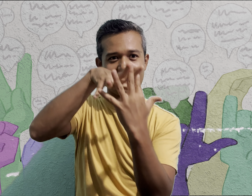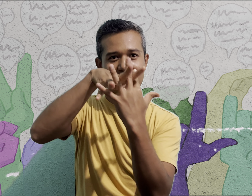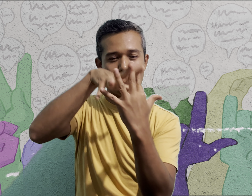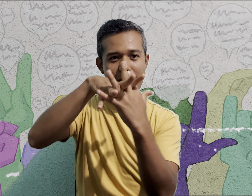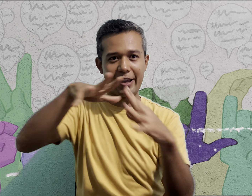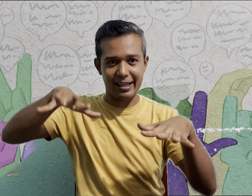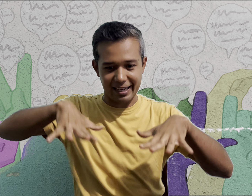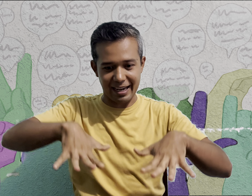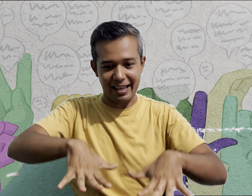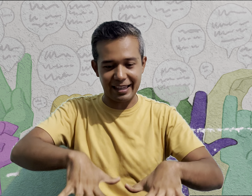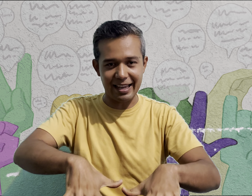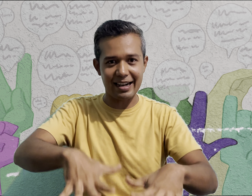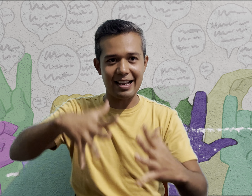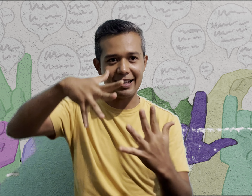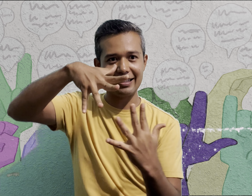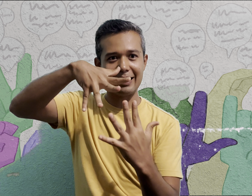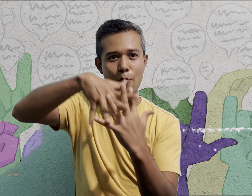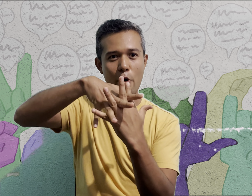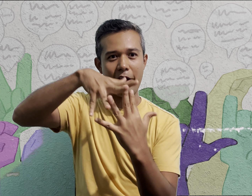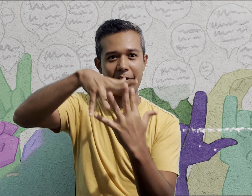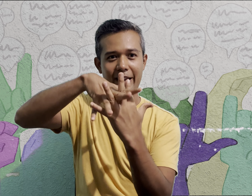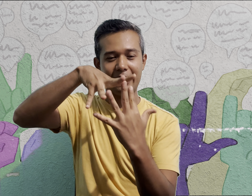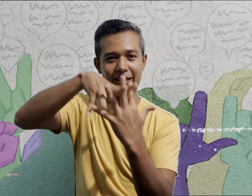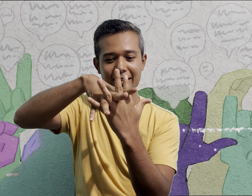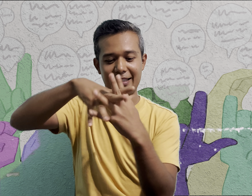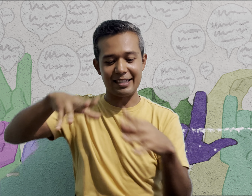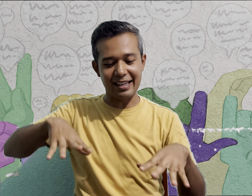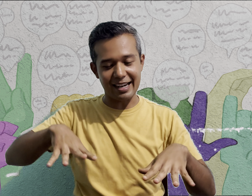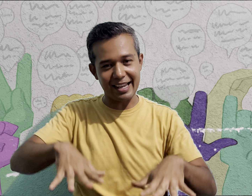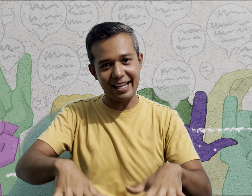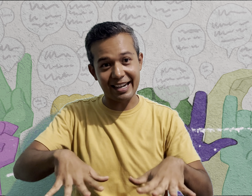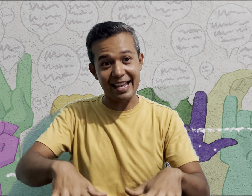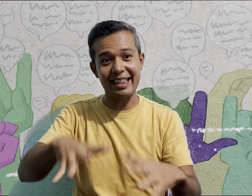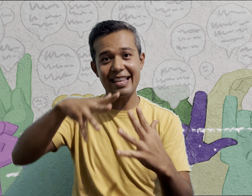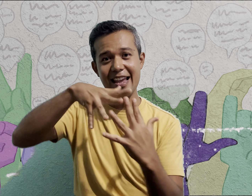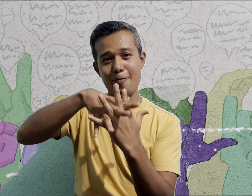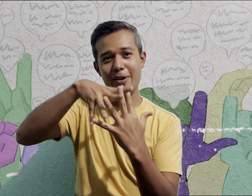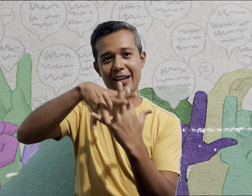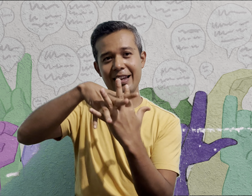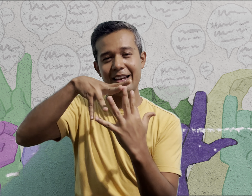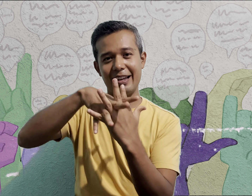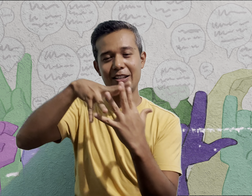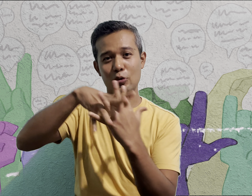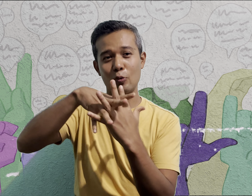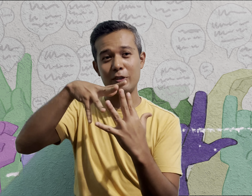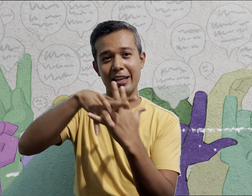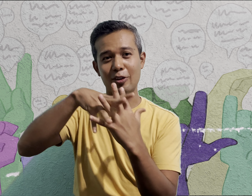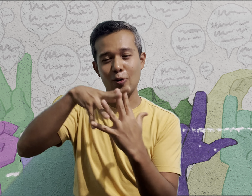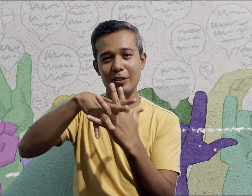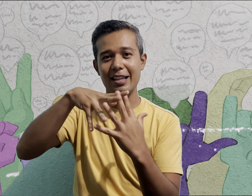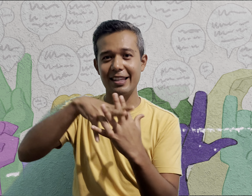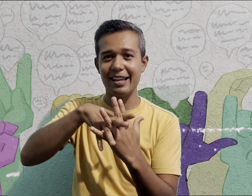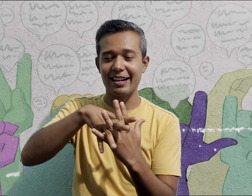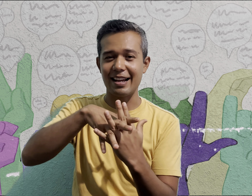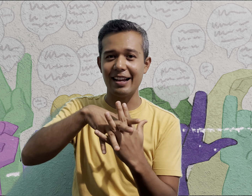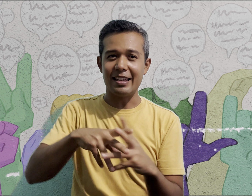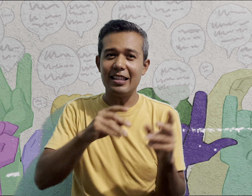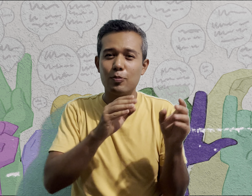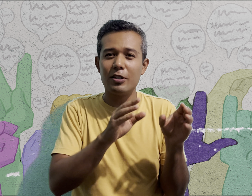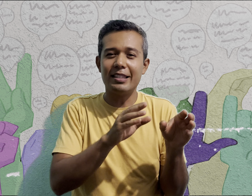se mueve, que la tierra se mueve. Es decir, y retiemble en sus centros la tierra. Y después